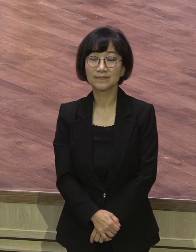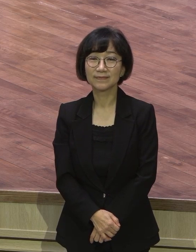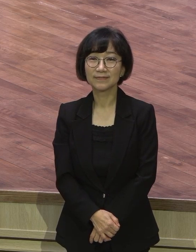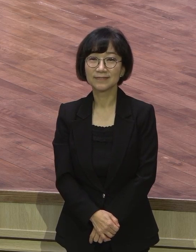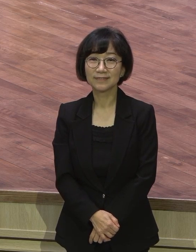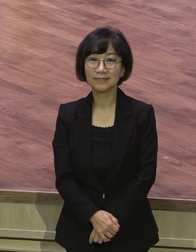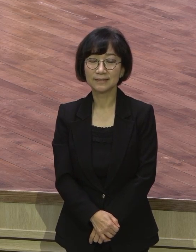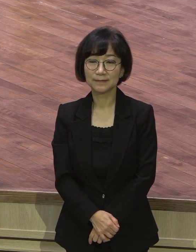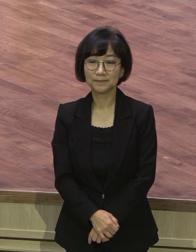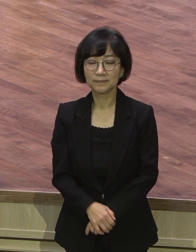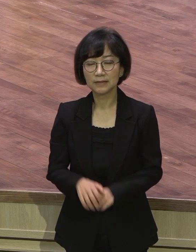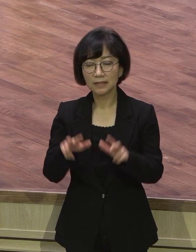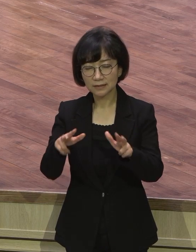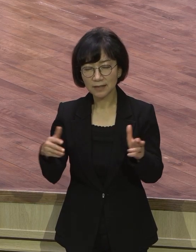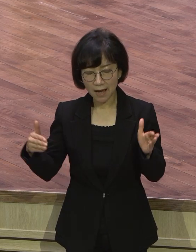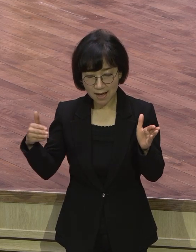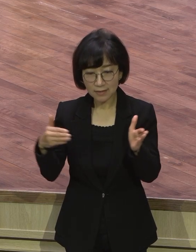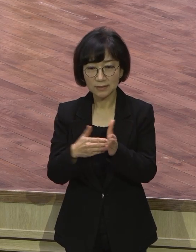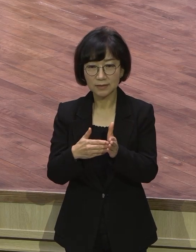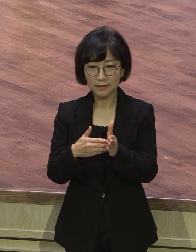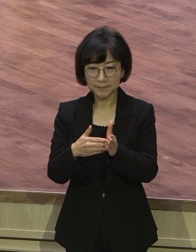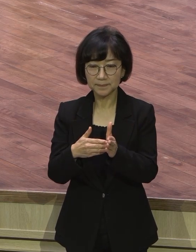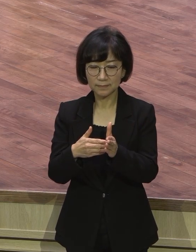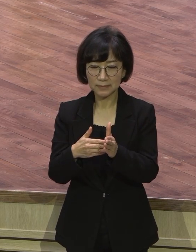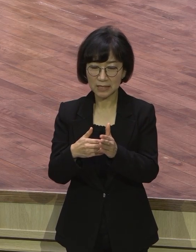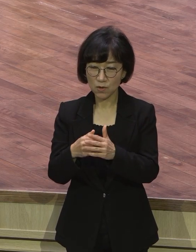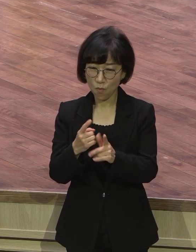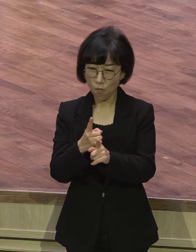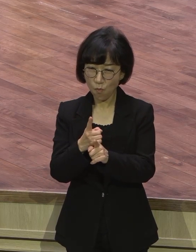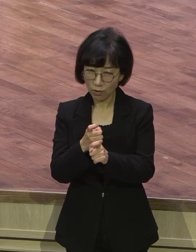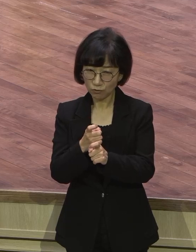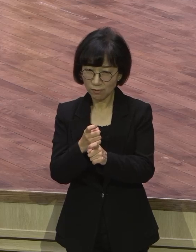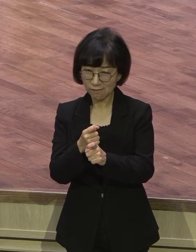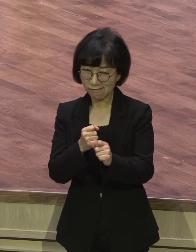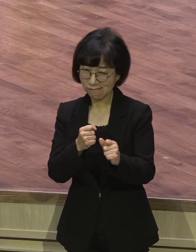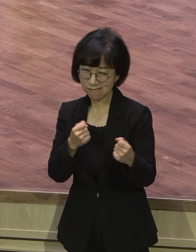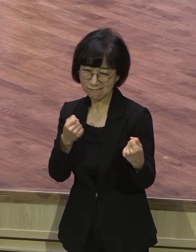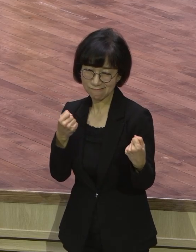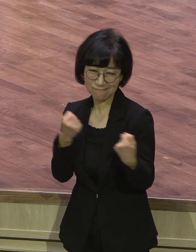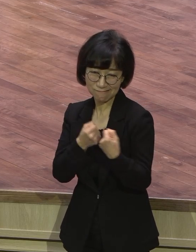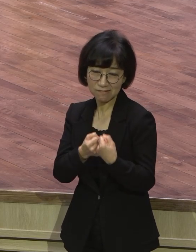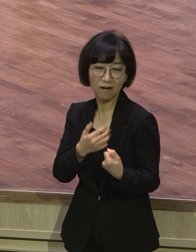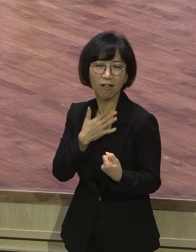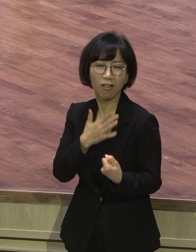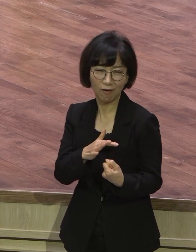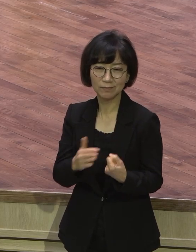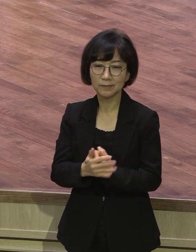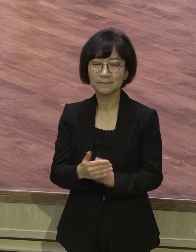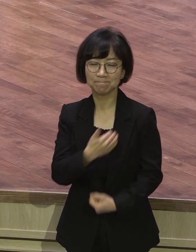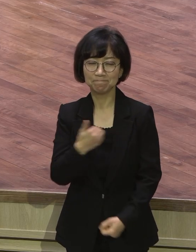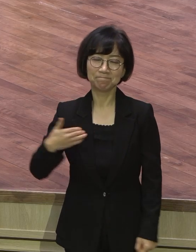제가 그렇게 살아봤기 때문에 말씀해도 괜찮잖아요. 아멘